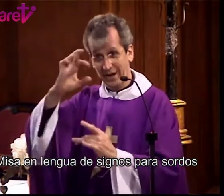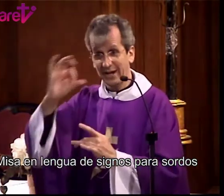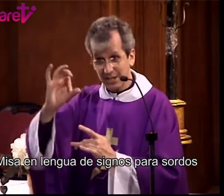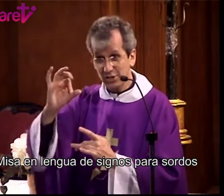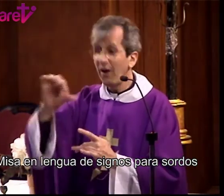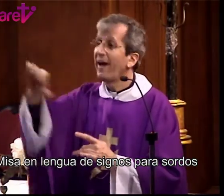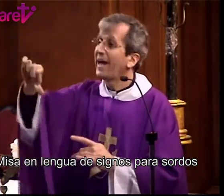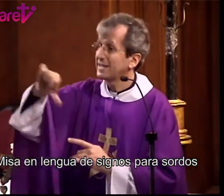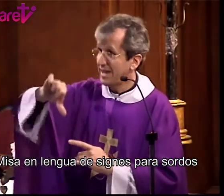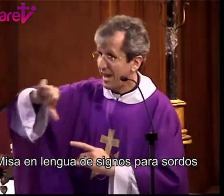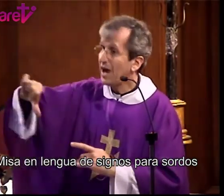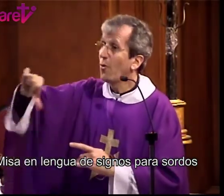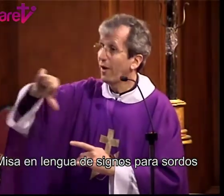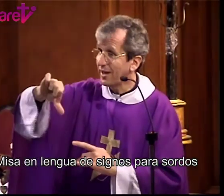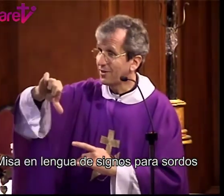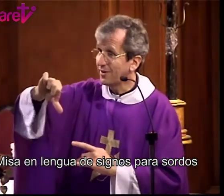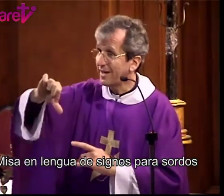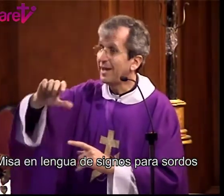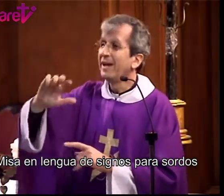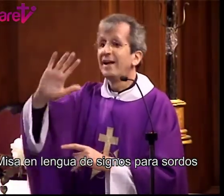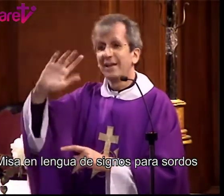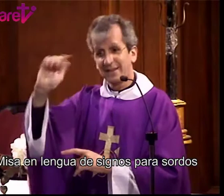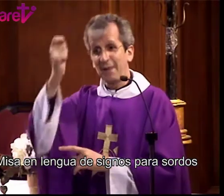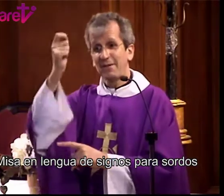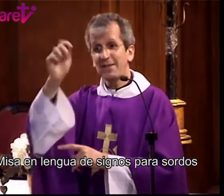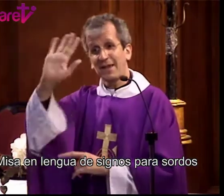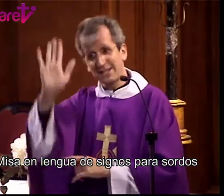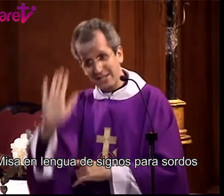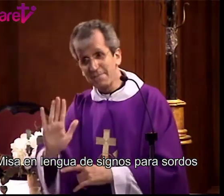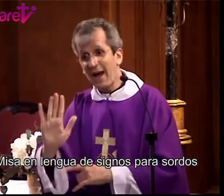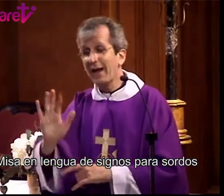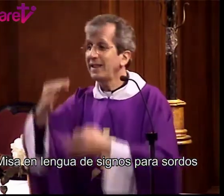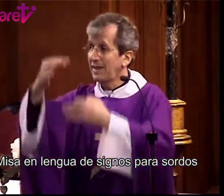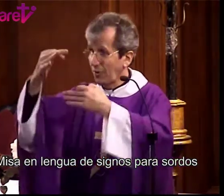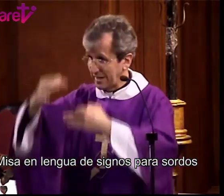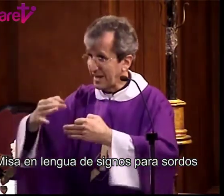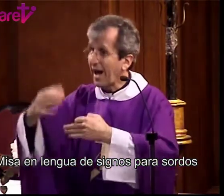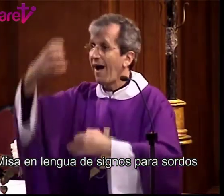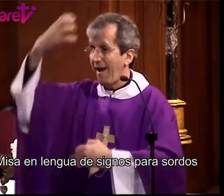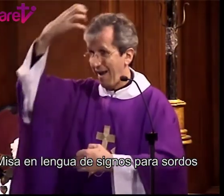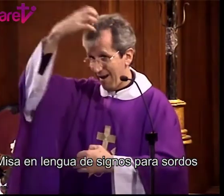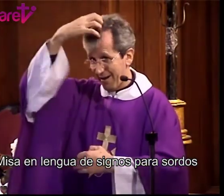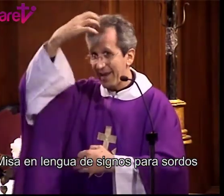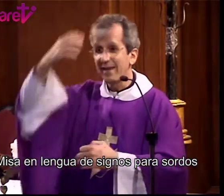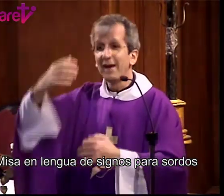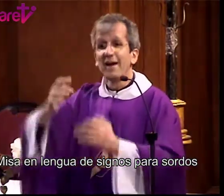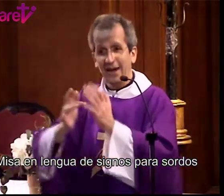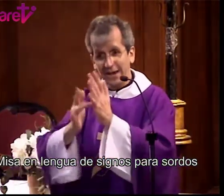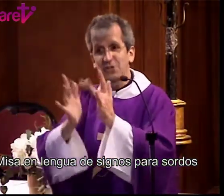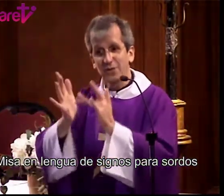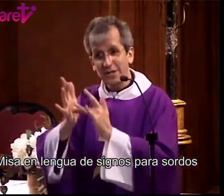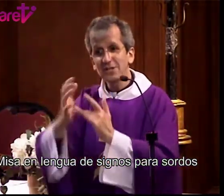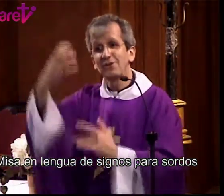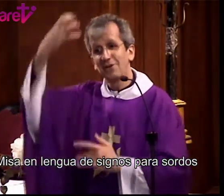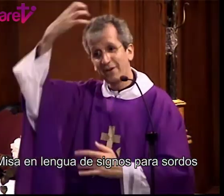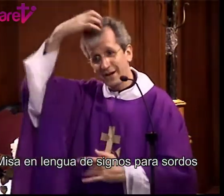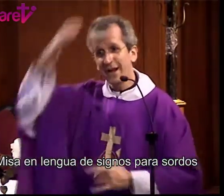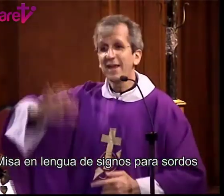Jesucristo es el ungido. David es imagen de lo que será el rey. Jesucristo, rey